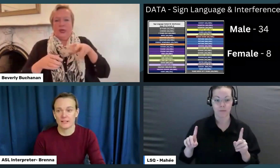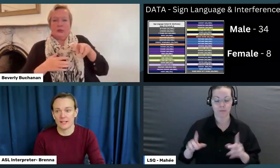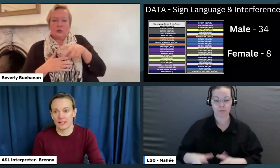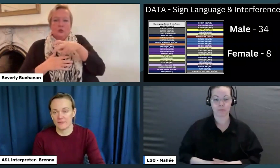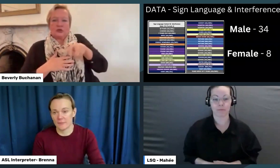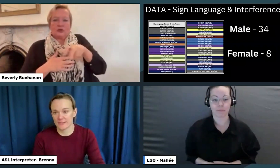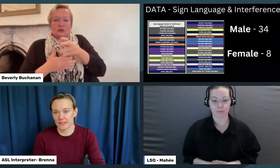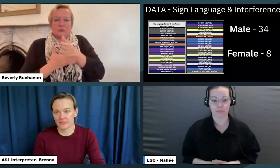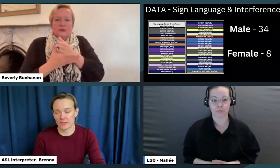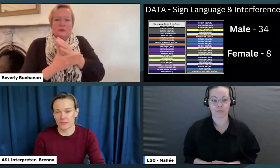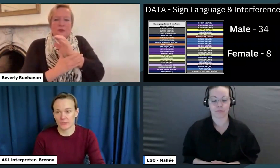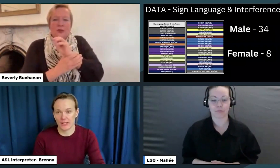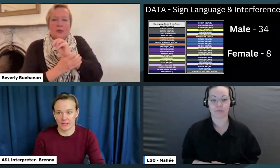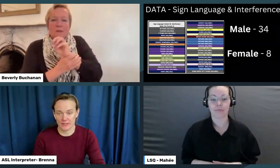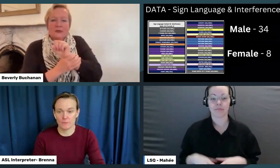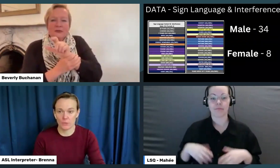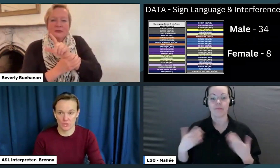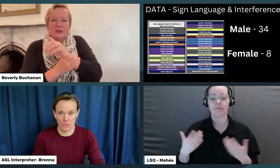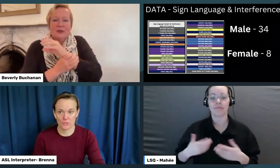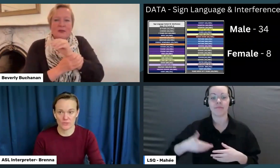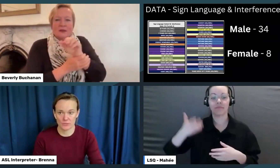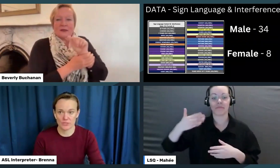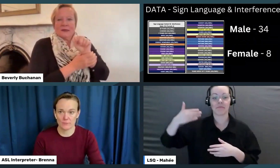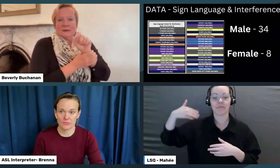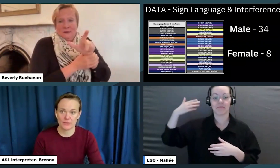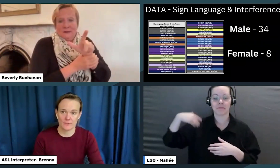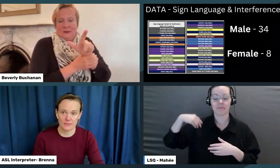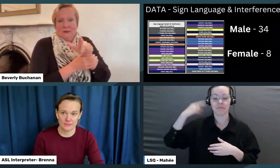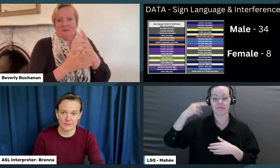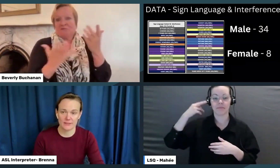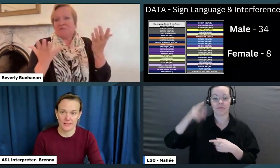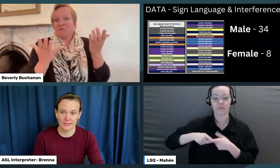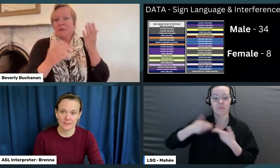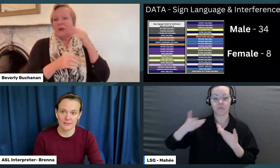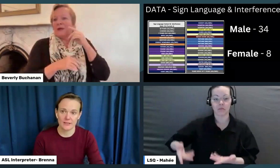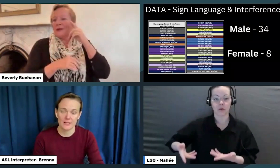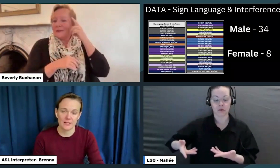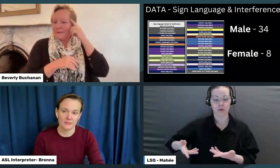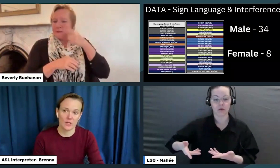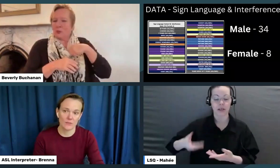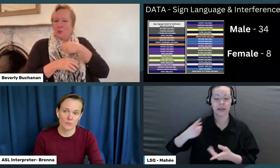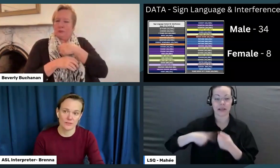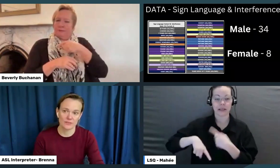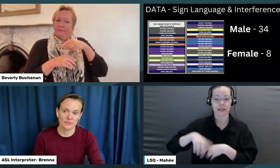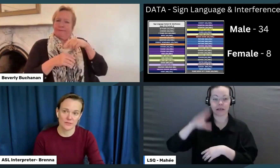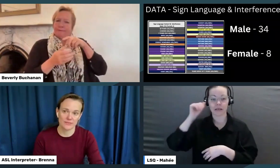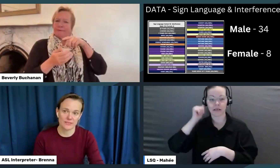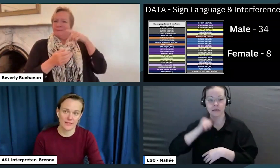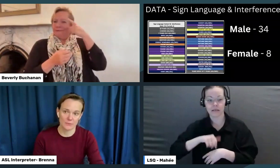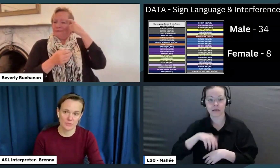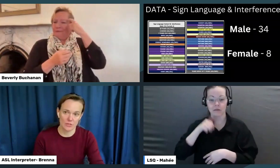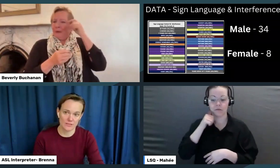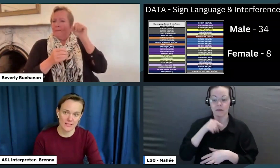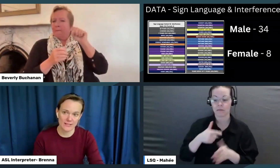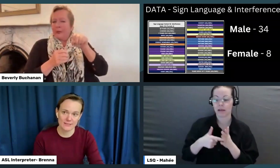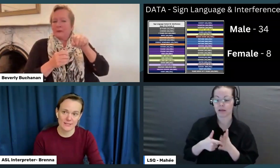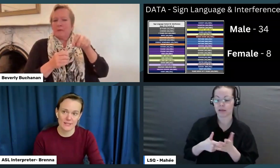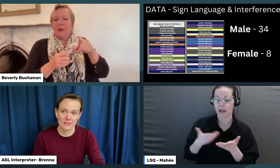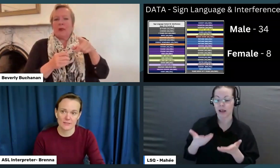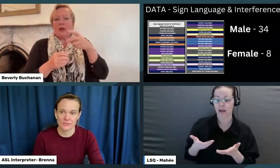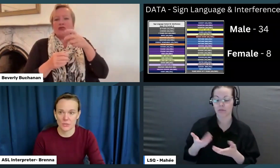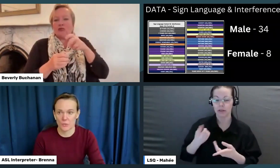Alors, les gens qui utilisaient le signe masculin, il y avait beaucoup de code switching entre le ASL et le MSL et